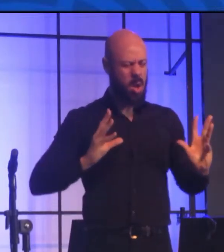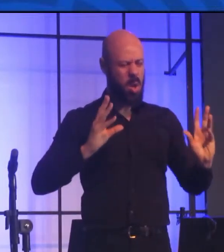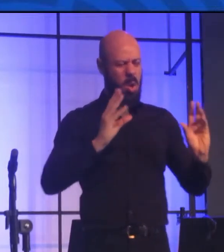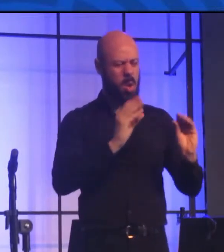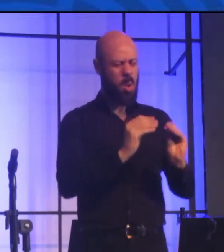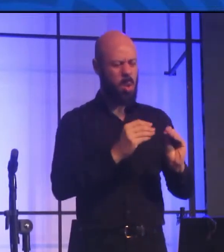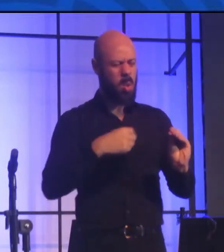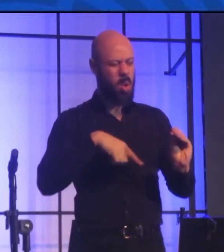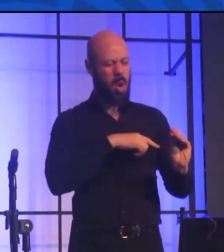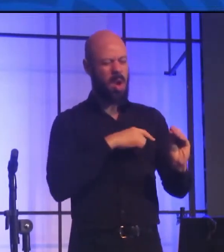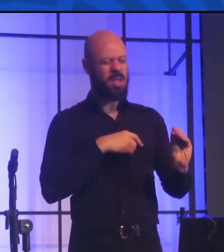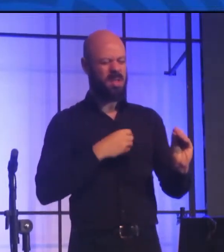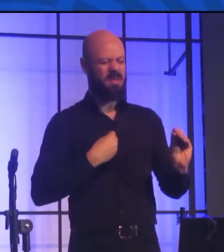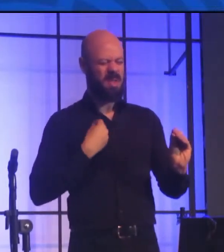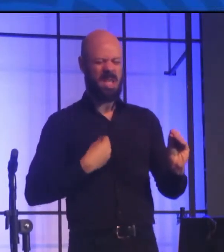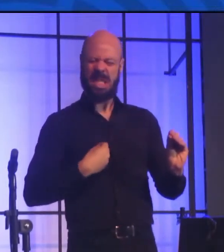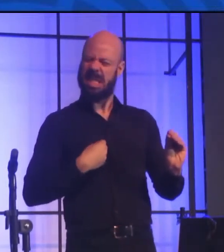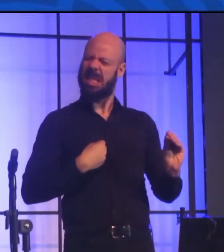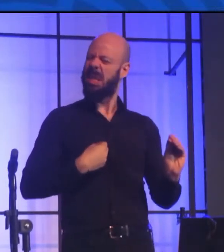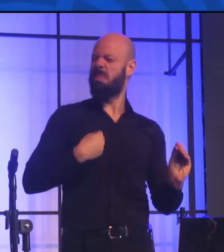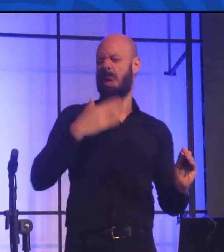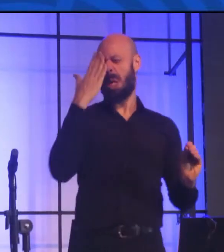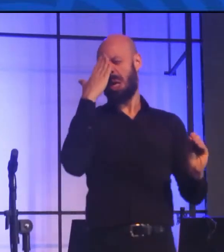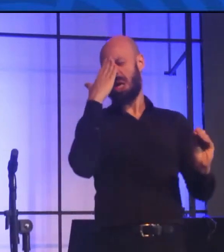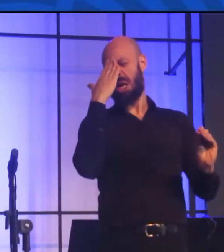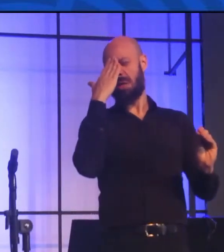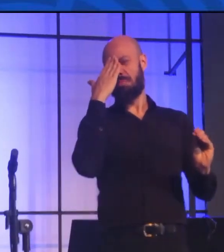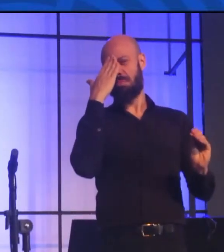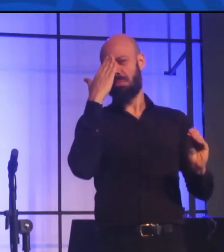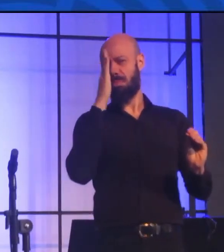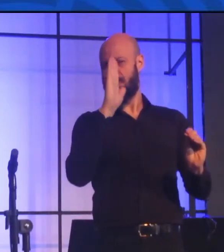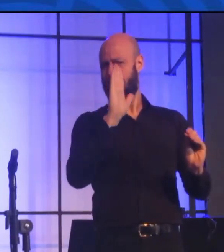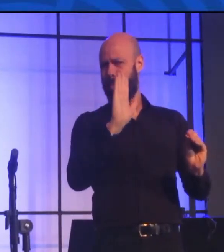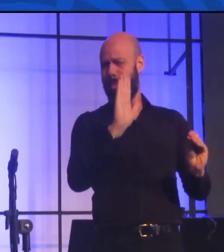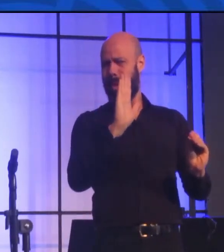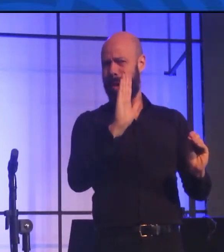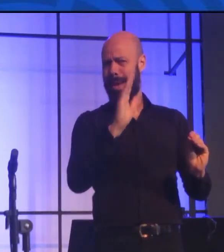nossa vida. Mas eu quero que você entenda